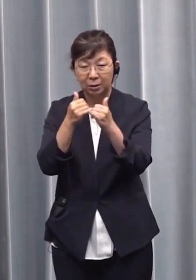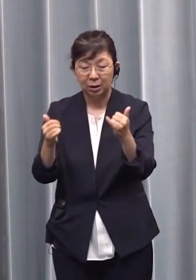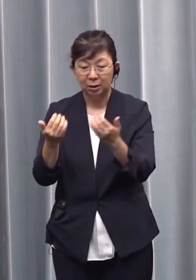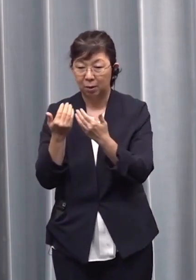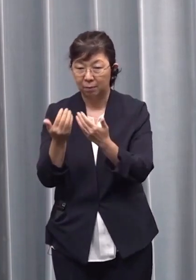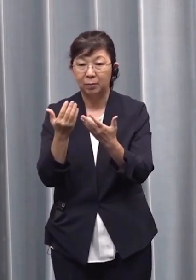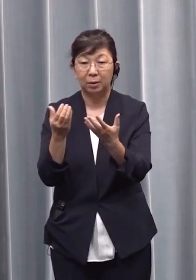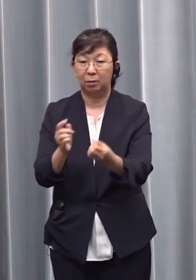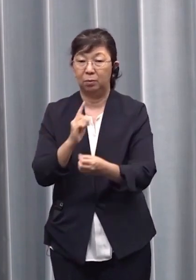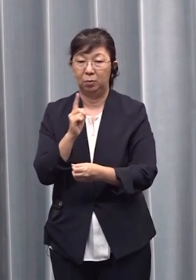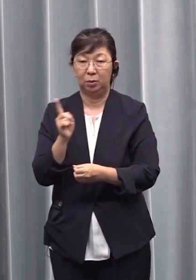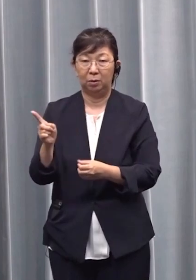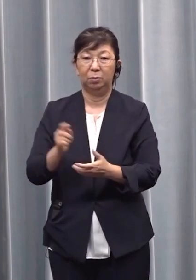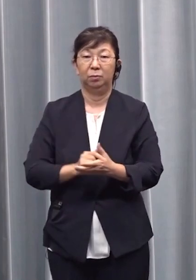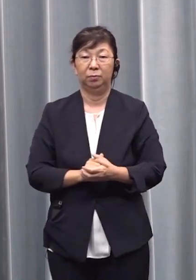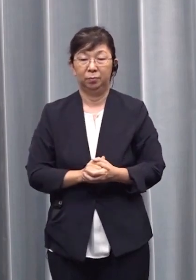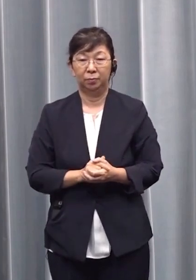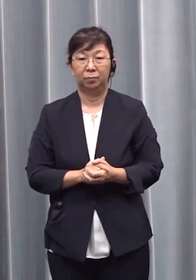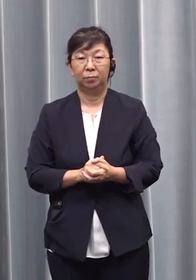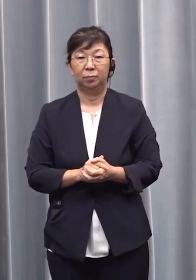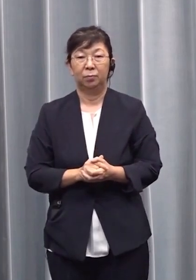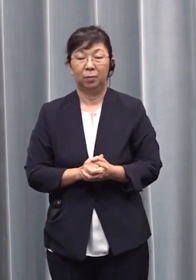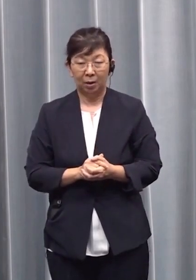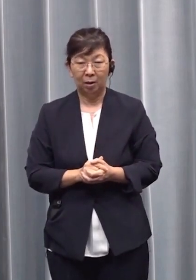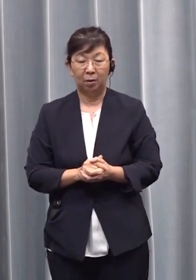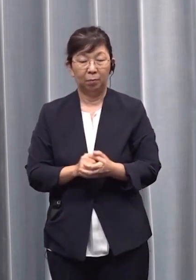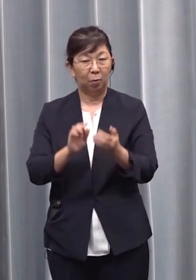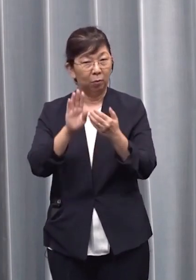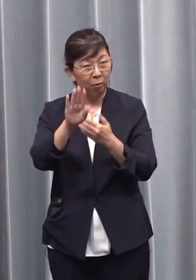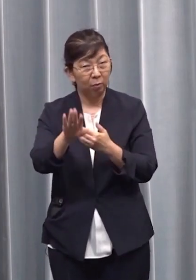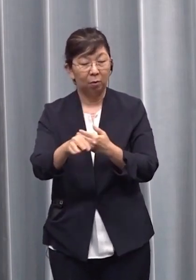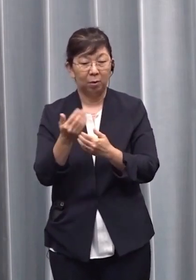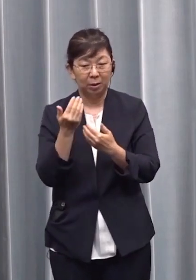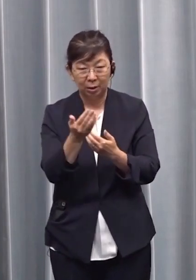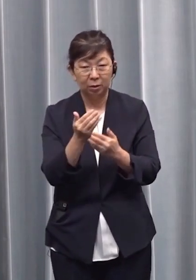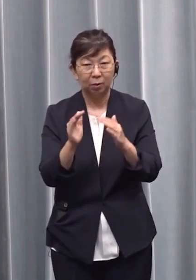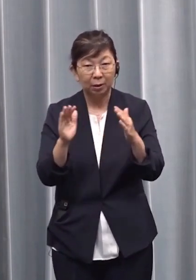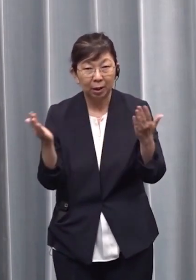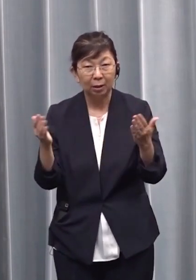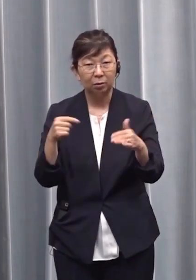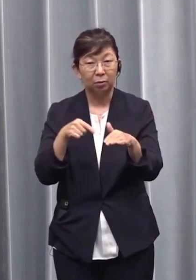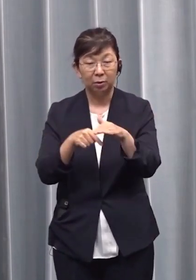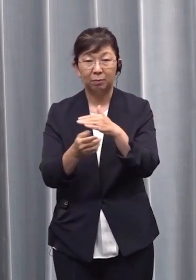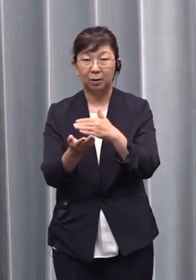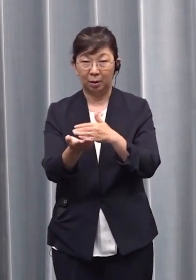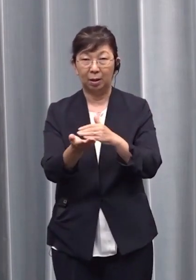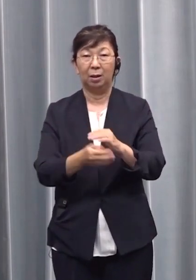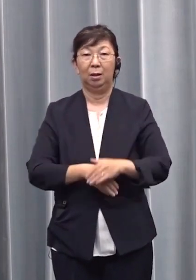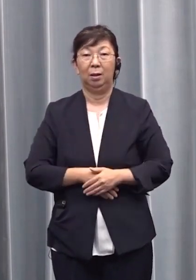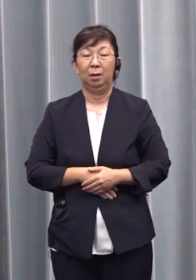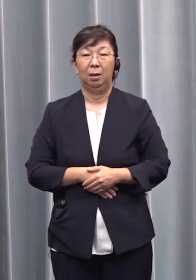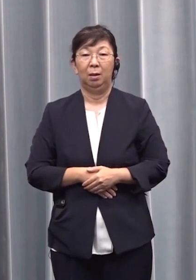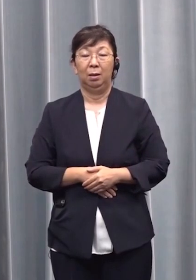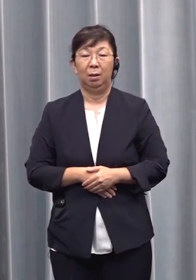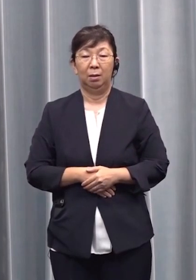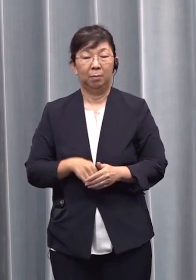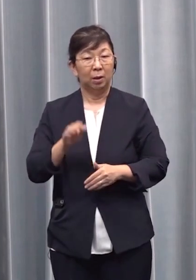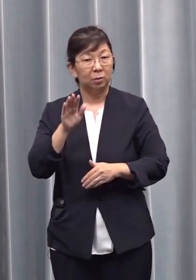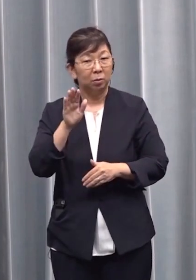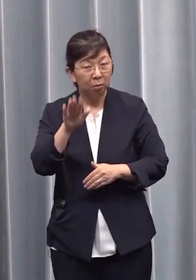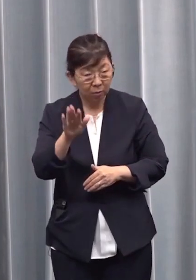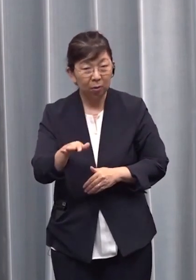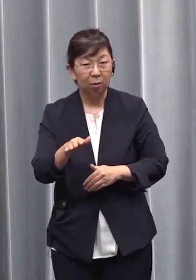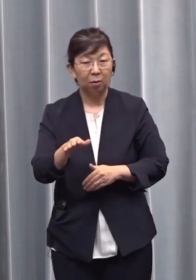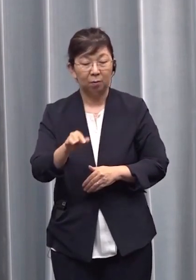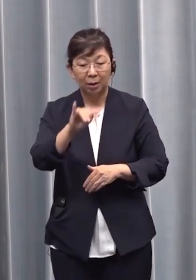からないんですが、なのでもうこれでヒアリングはないということなのか、今その後ですね、続々